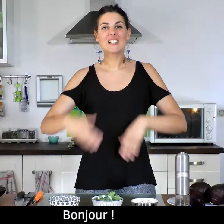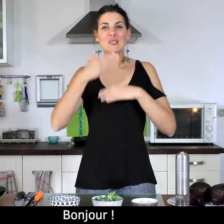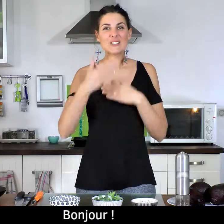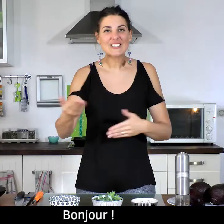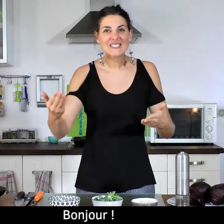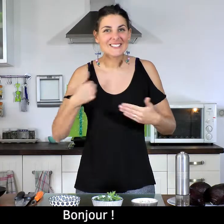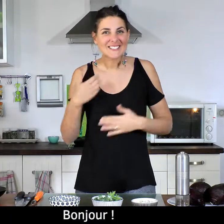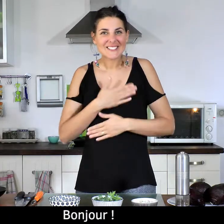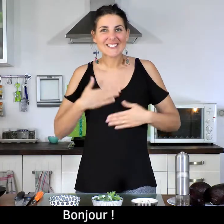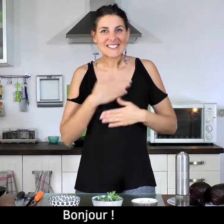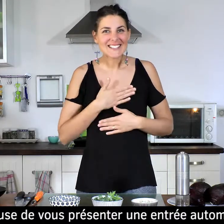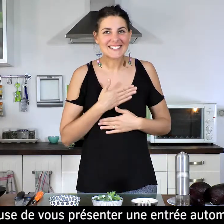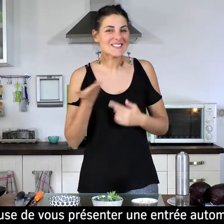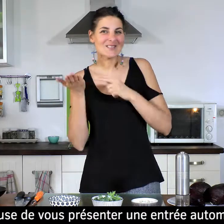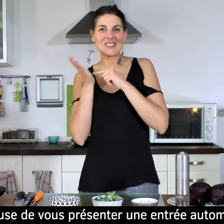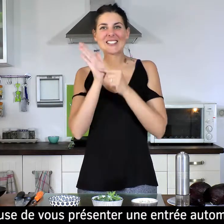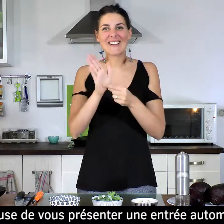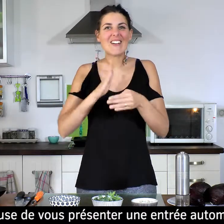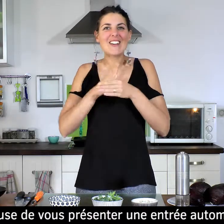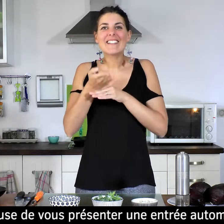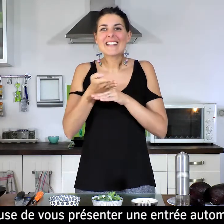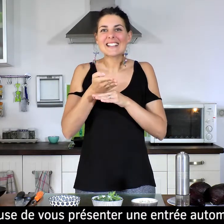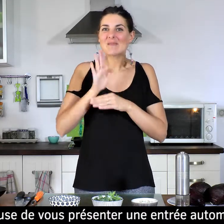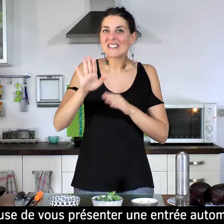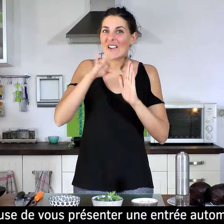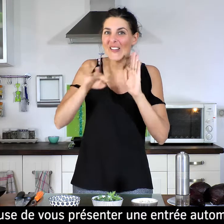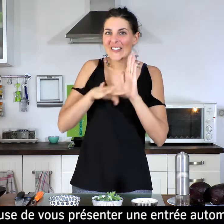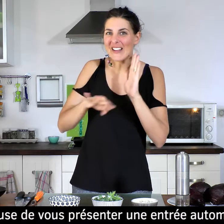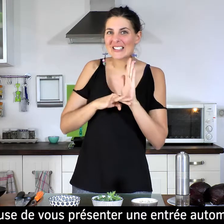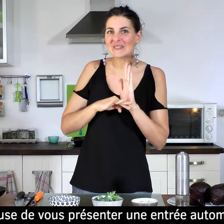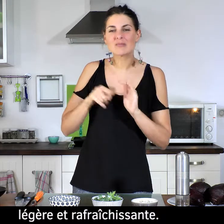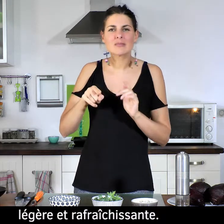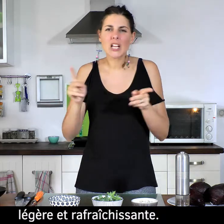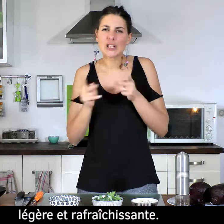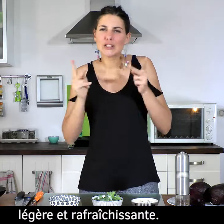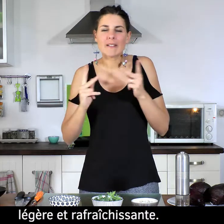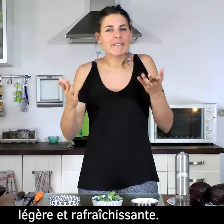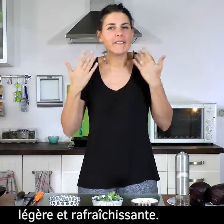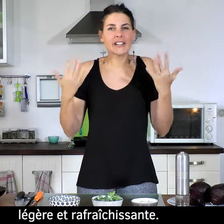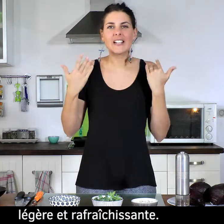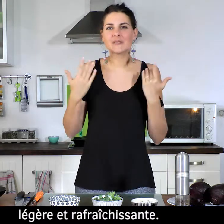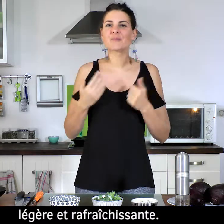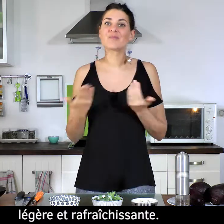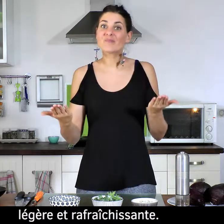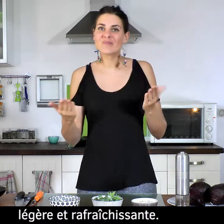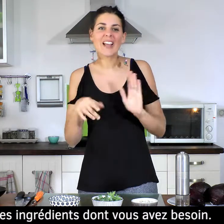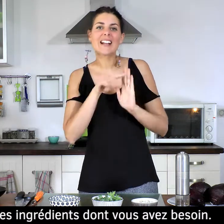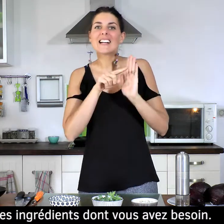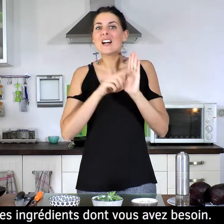bonjour je suis heureuse de vous présenter une entrée automnale légère et rafraîchissante voici